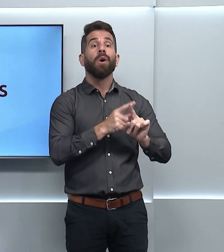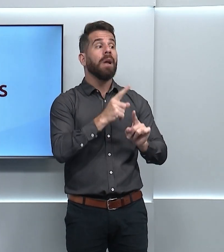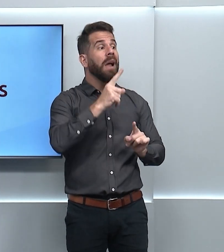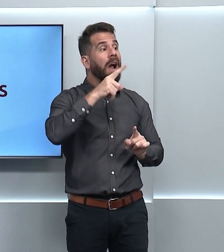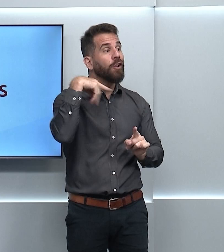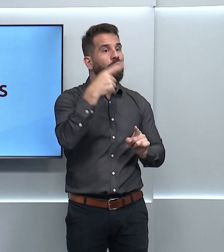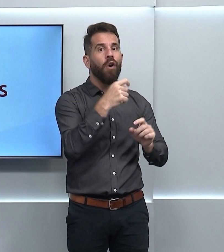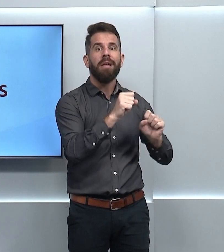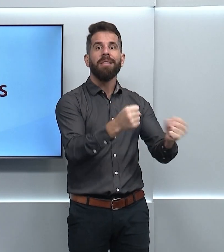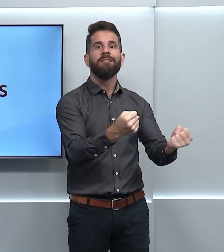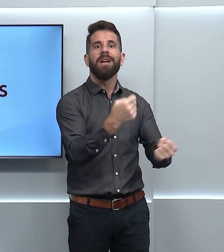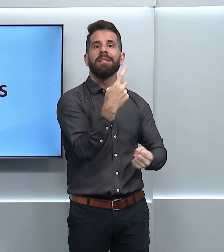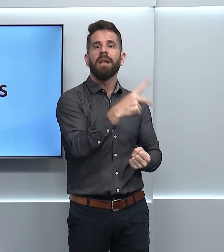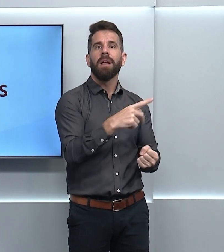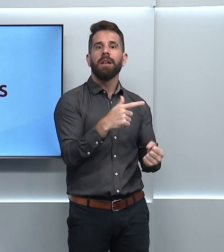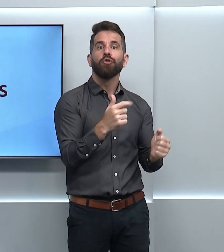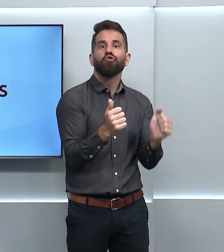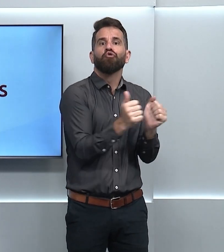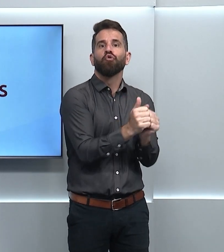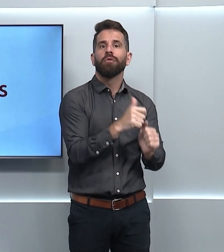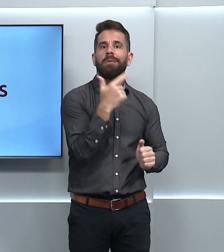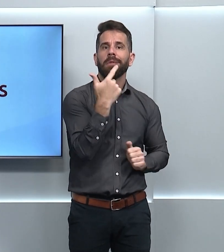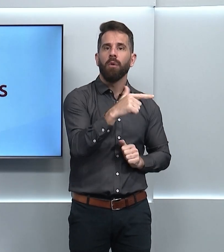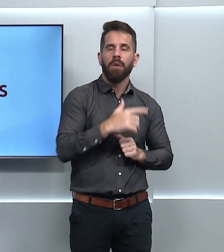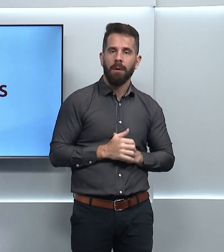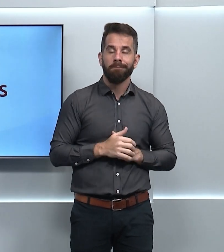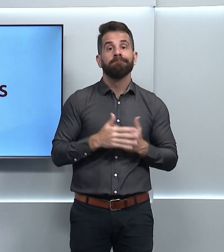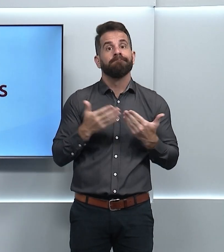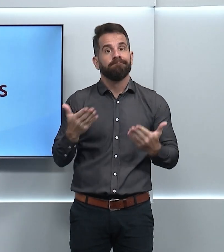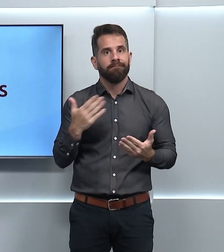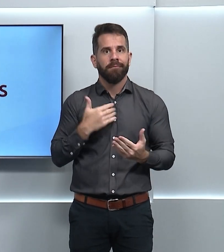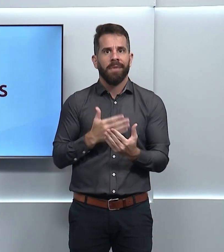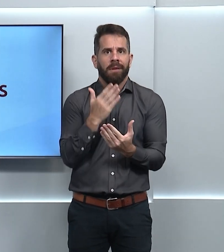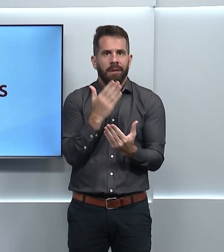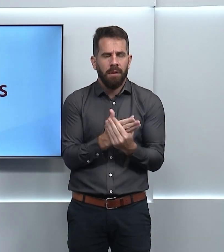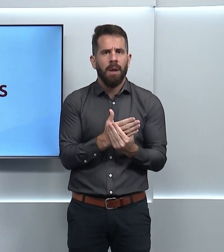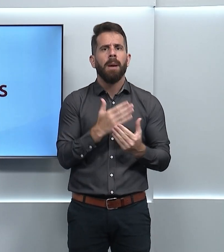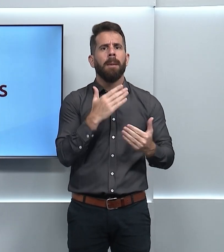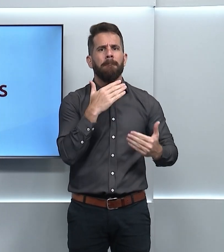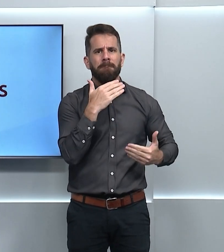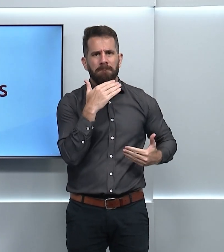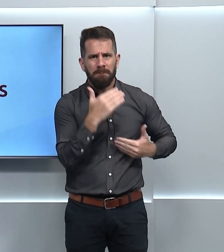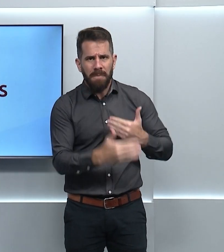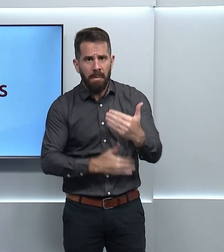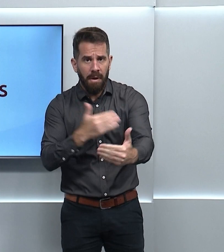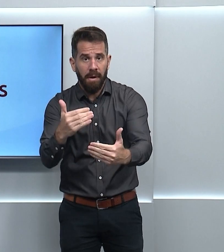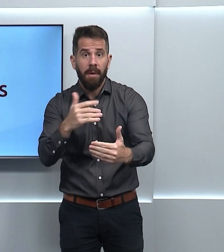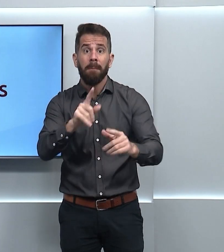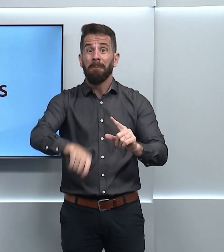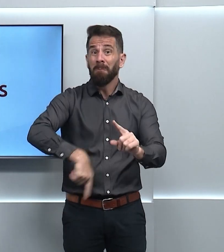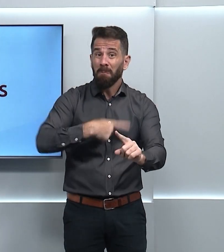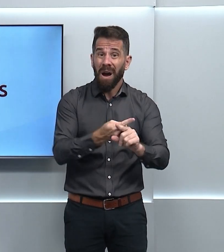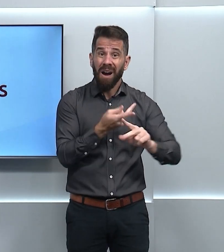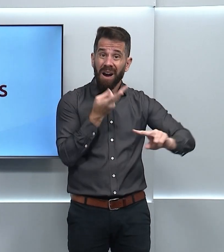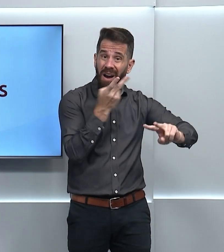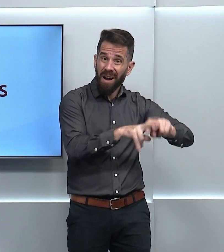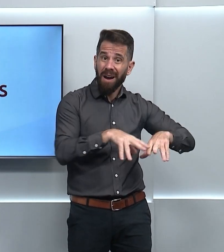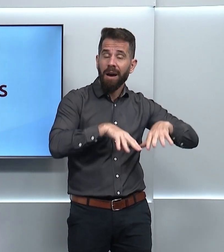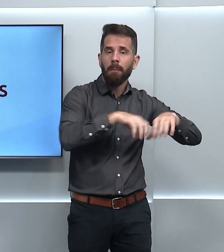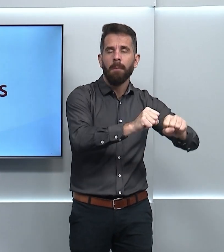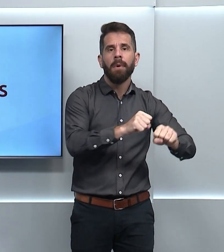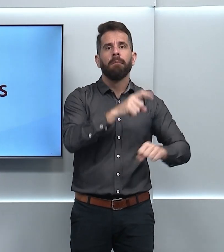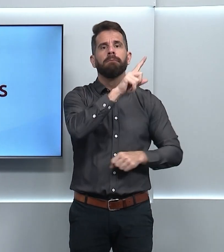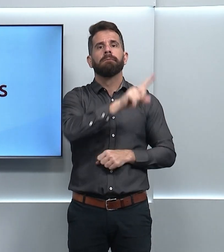advogado de defesa. Com isso, todos os atos processuais subsequentes, incluindo a condenação, foram